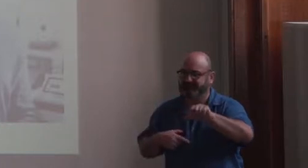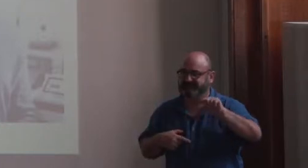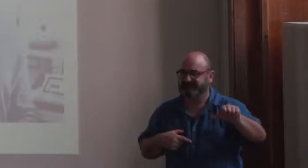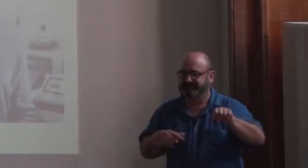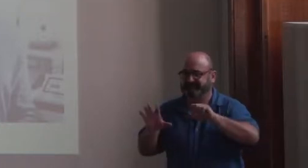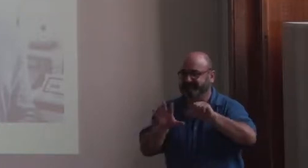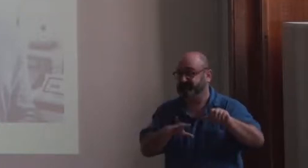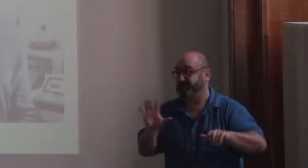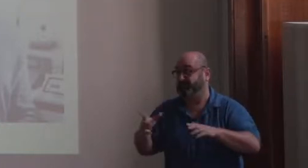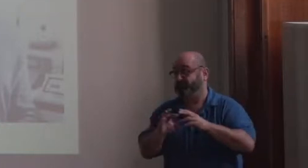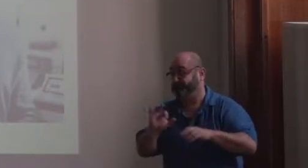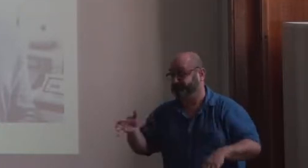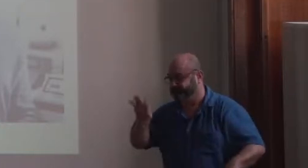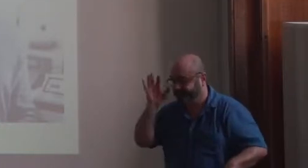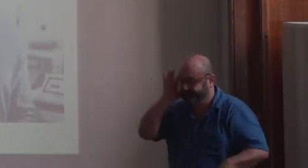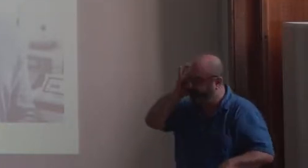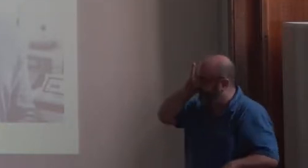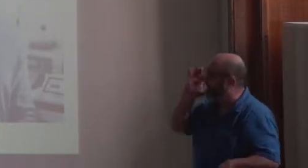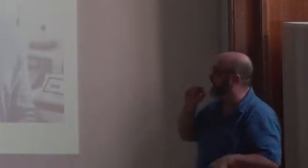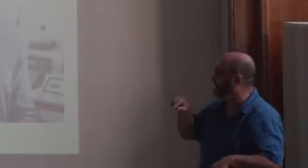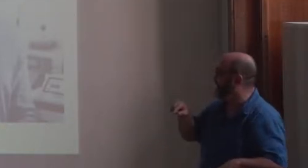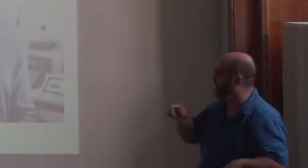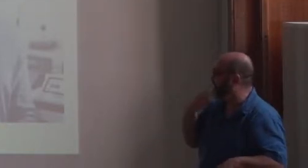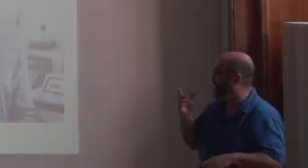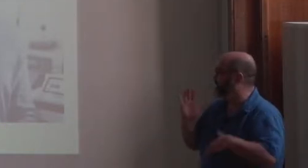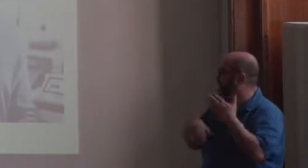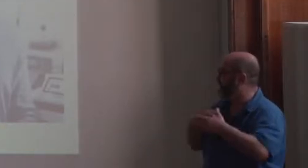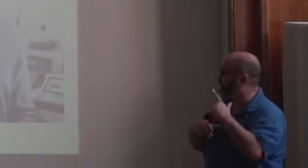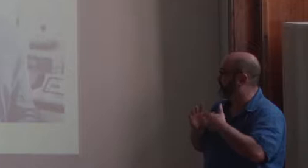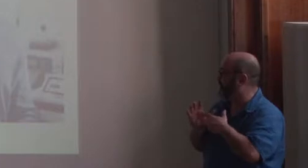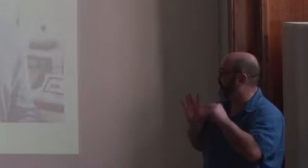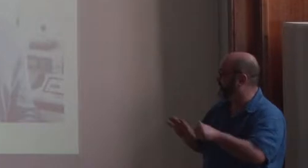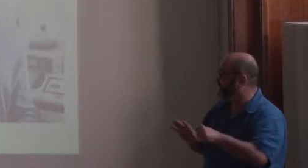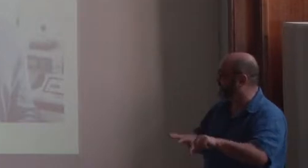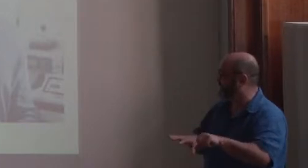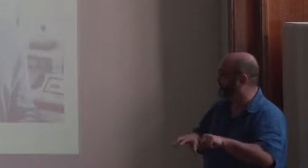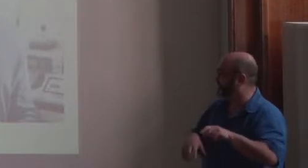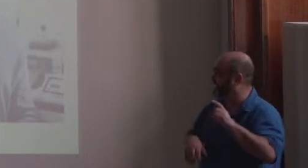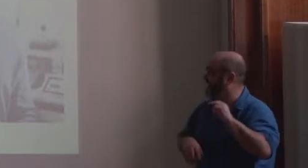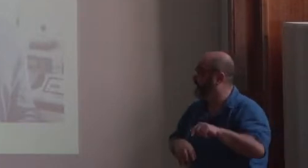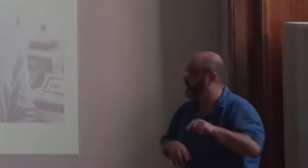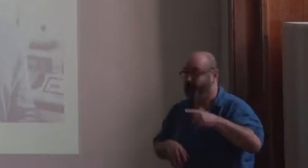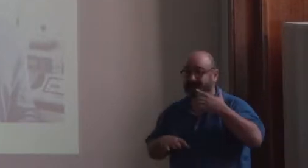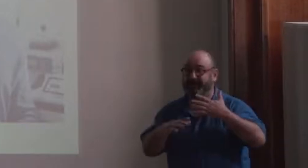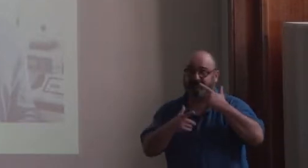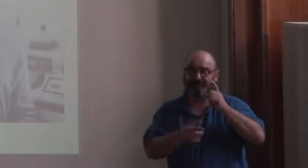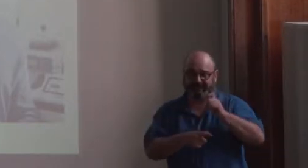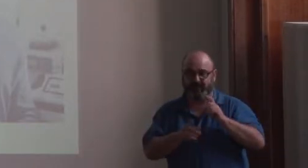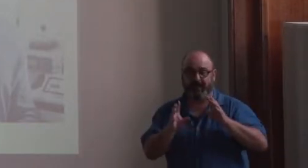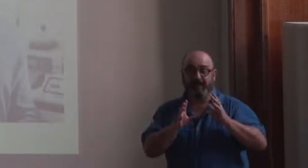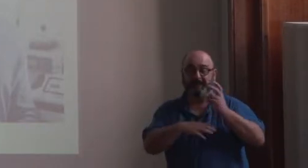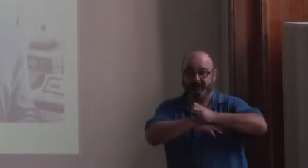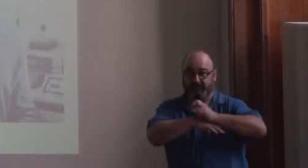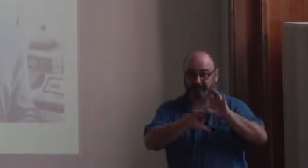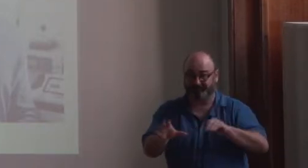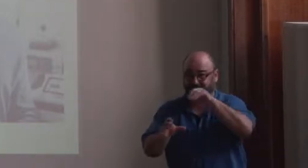c'est habituel. Et du coup, en 2016, il a lancé un Kickstarter pour porter MicroPython sur le